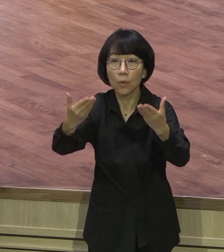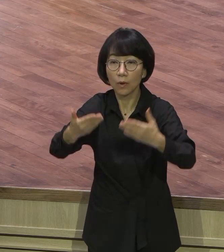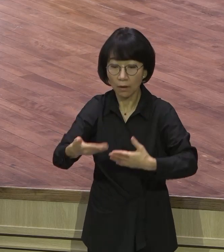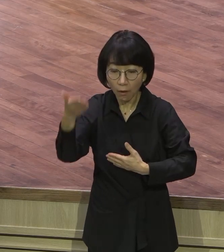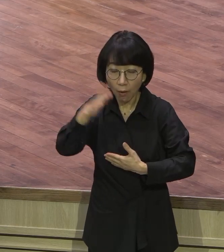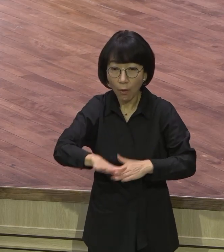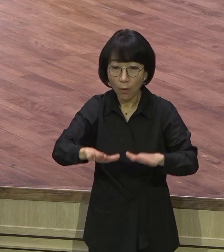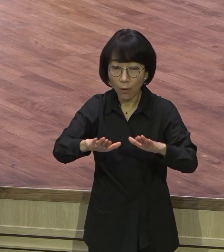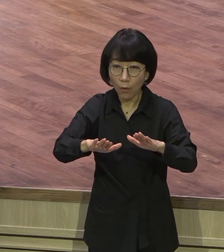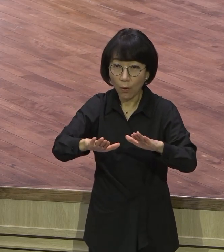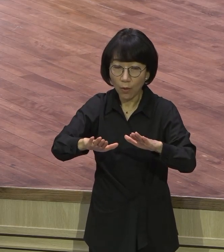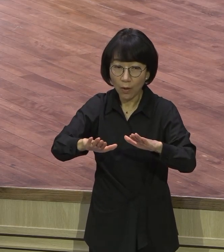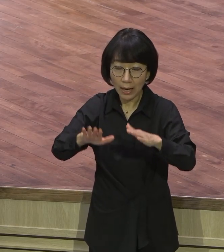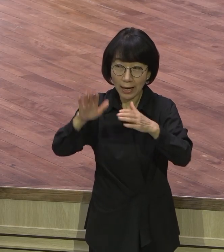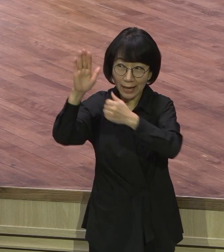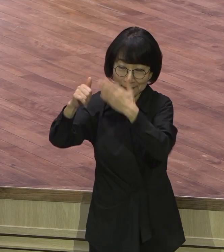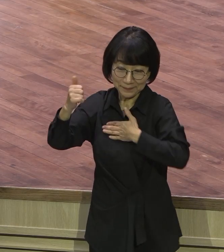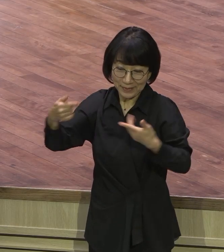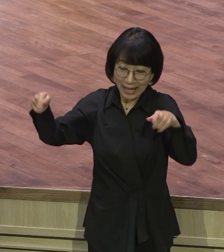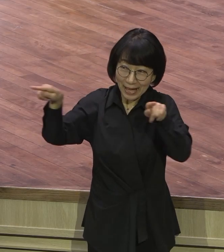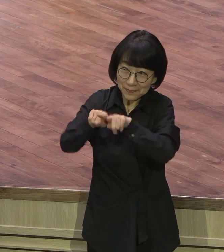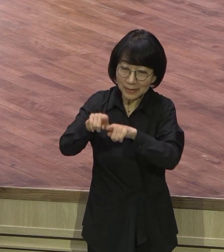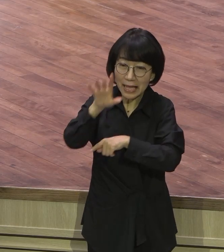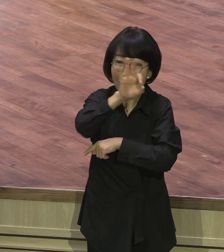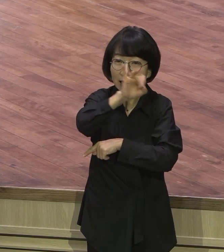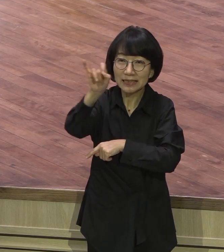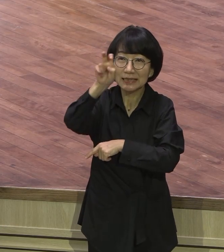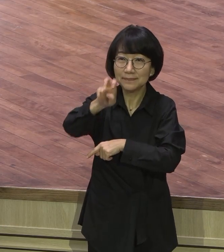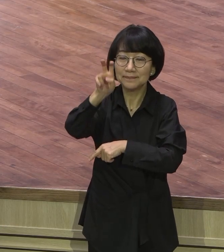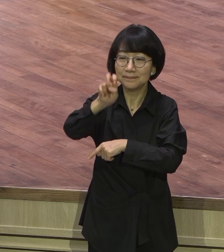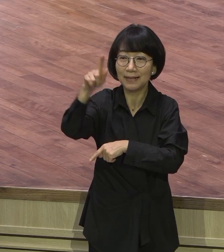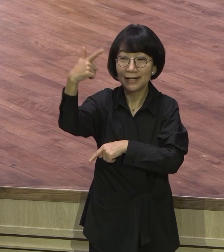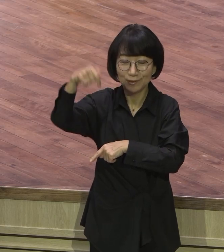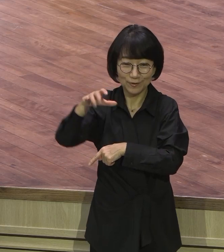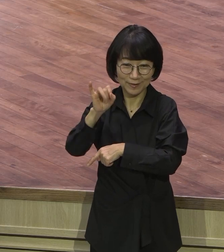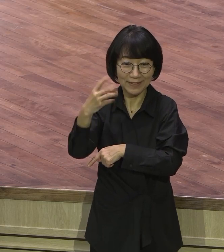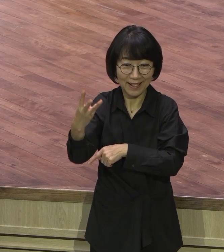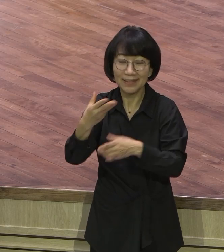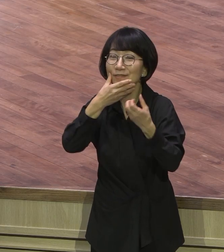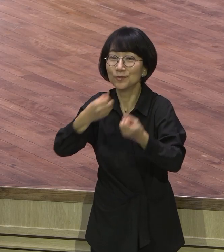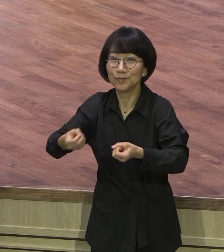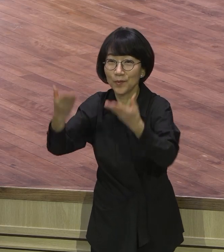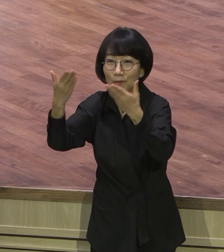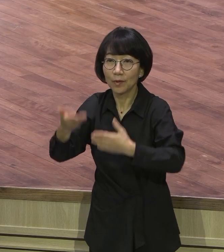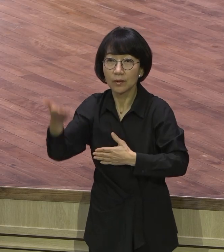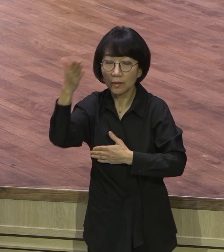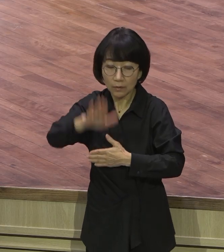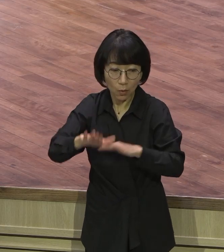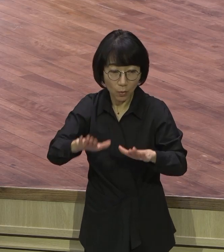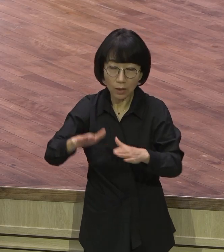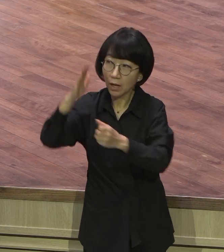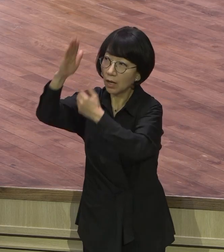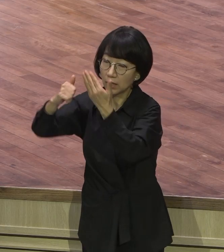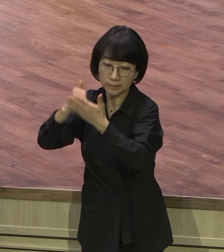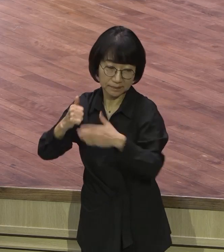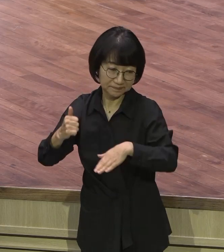인마은혈의 축복이 최고의 축복인데 함께 하지 않겠다. 우상승별로 인해서